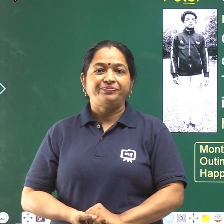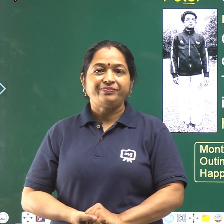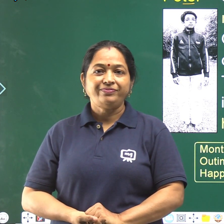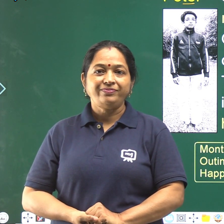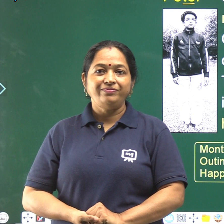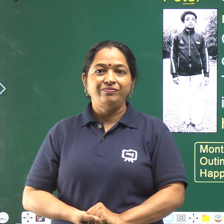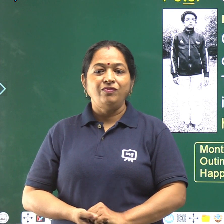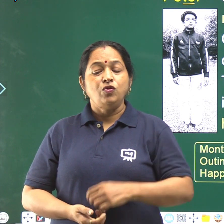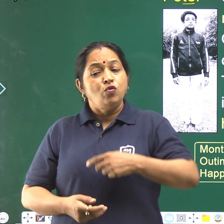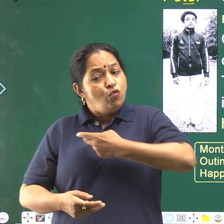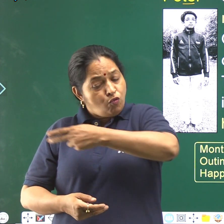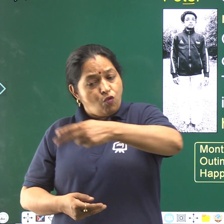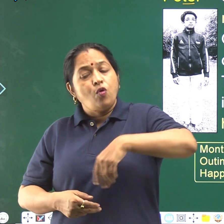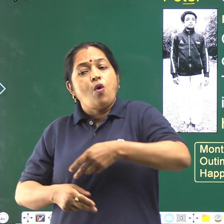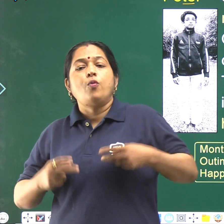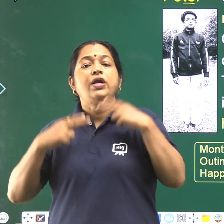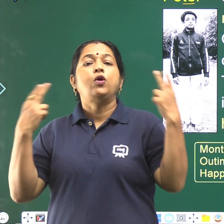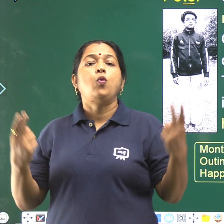for an outing.